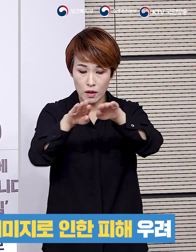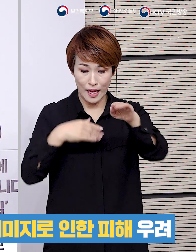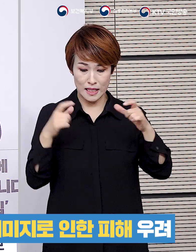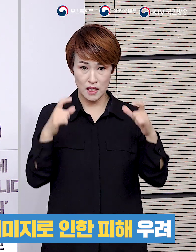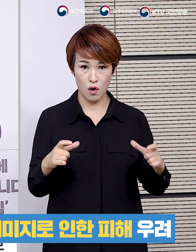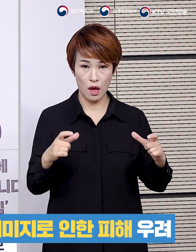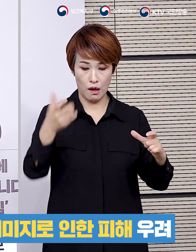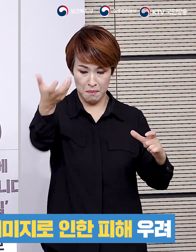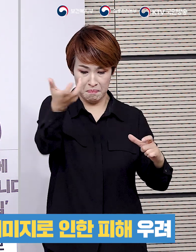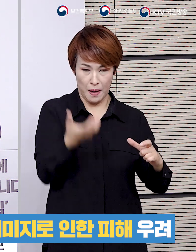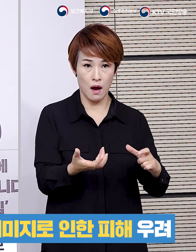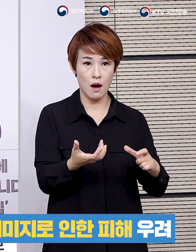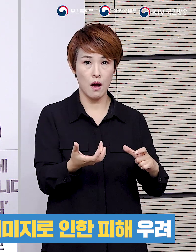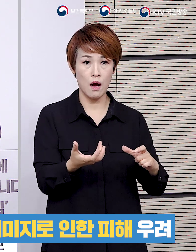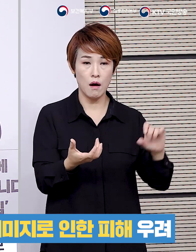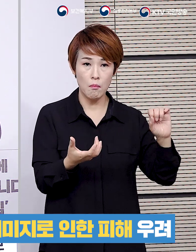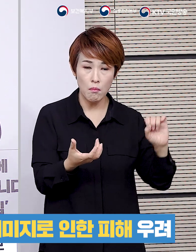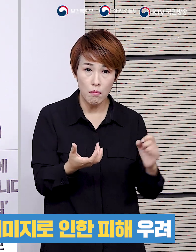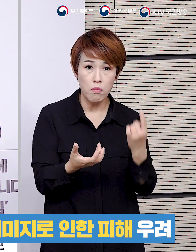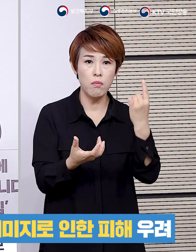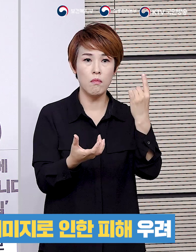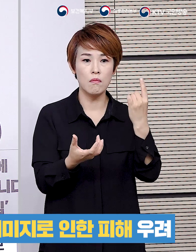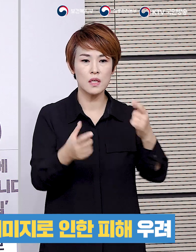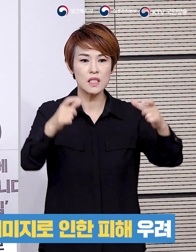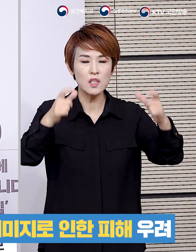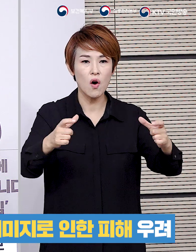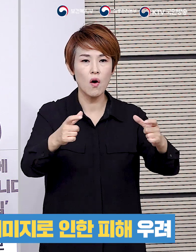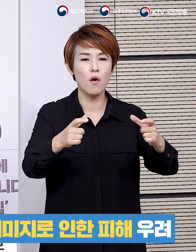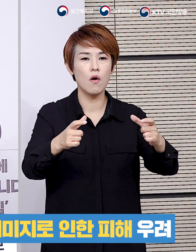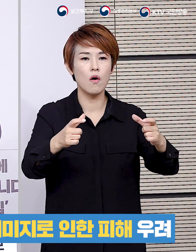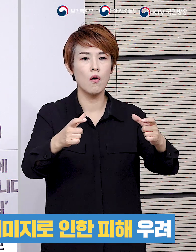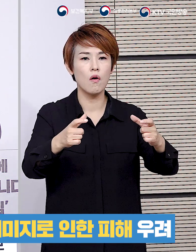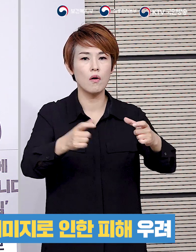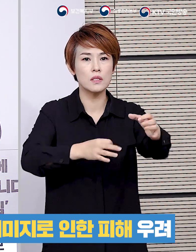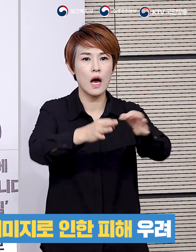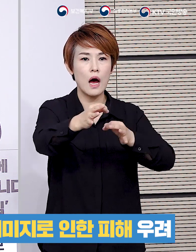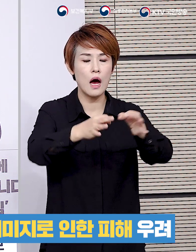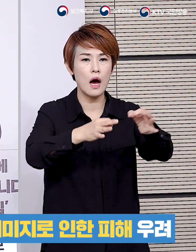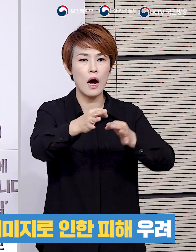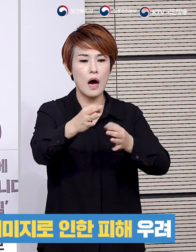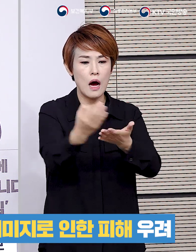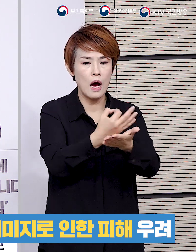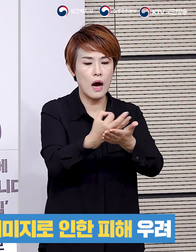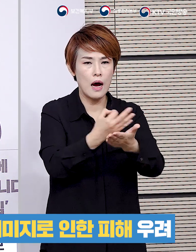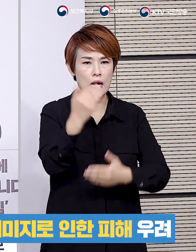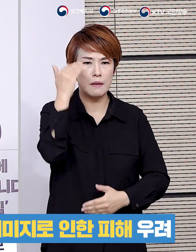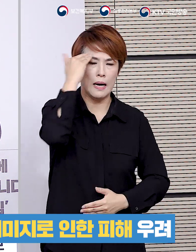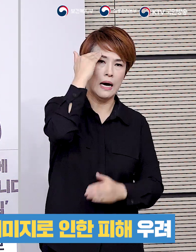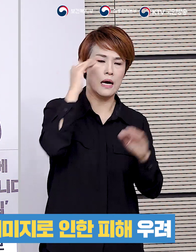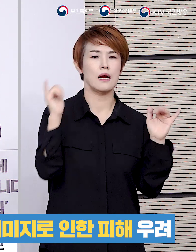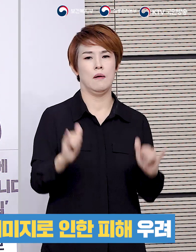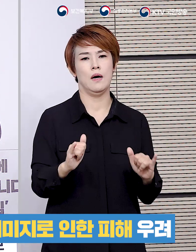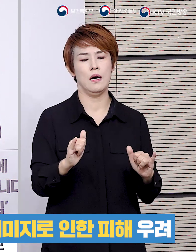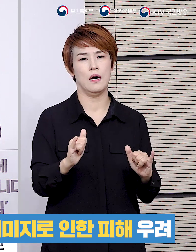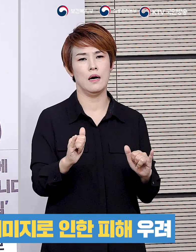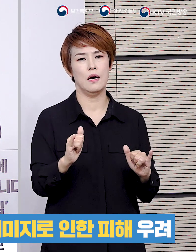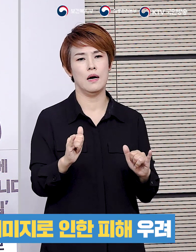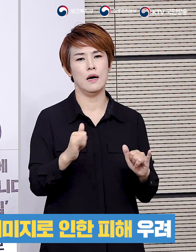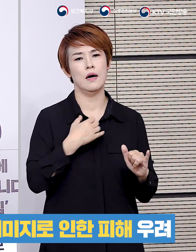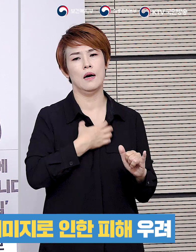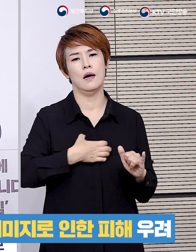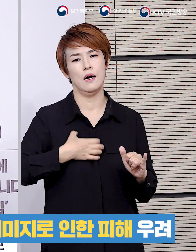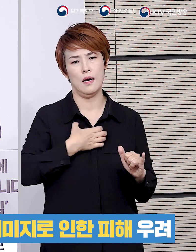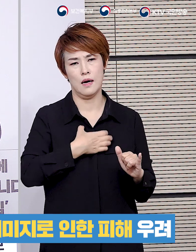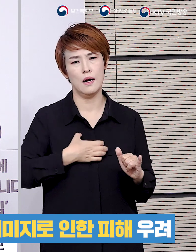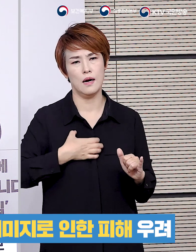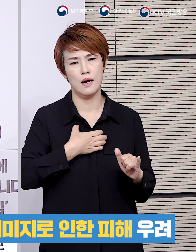이러한 시설이 우리 지역에 있음으로 해서 그 지역의 동네 상권에 부정적인 이미지로 인한